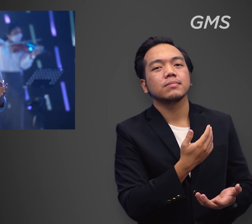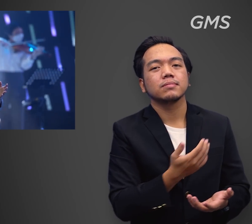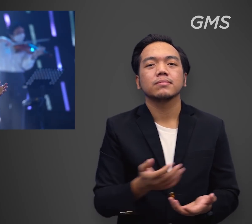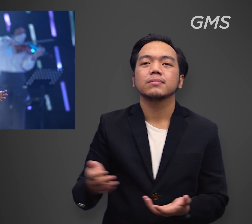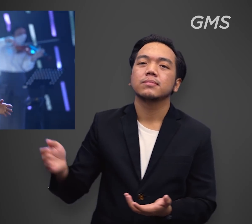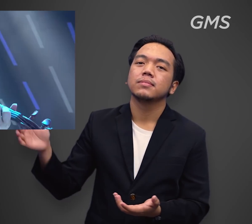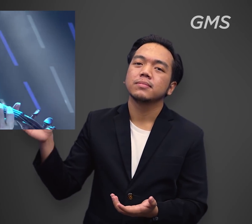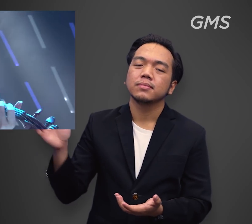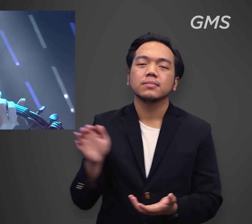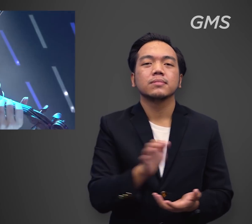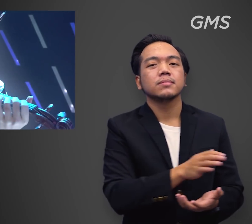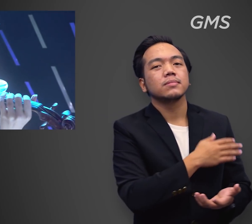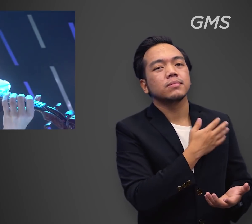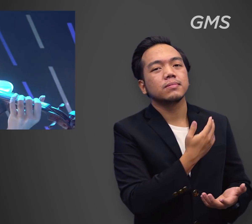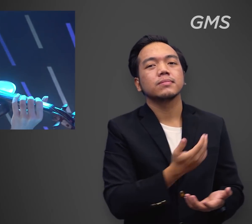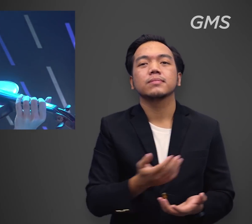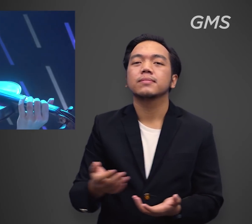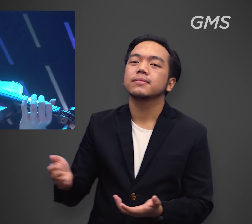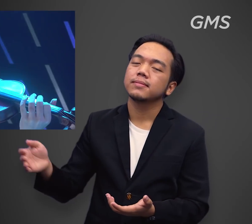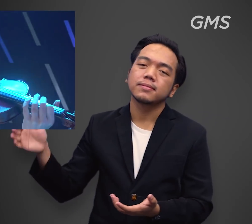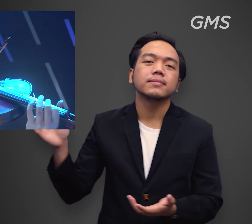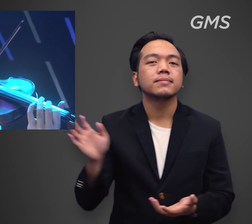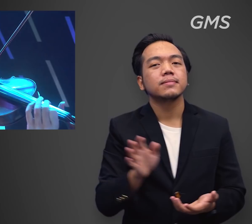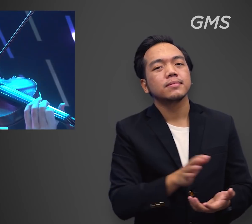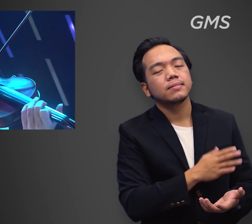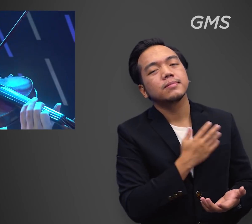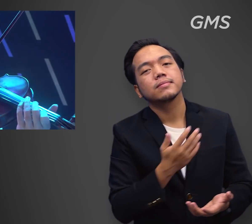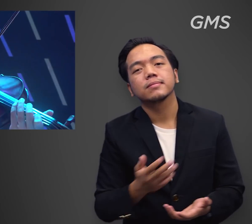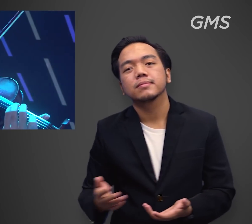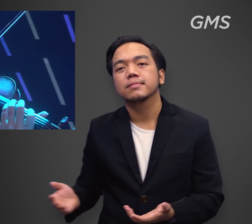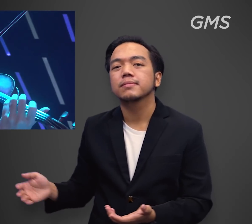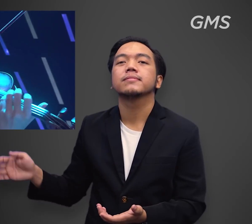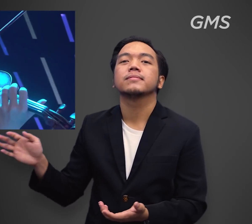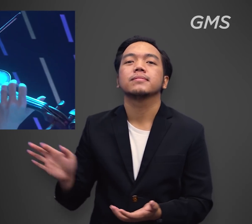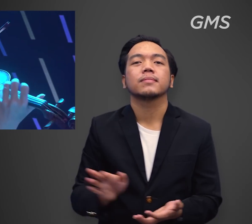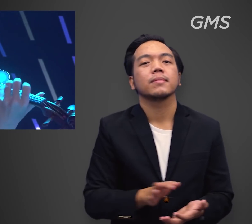kasihmu. Kami bersyukur, kami